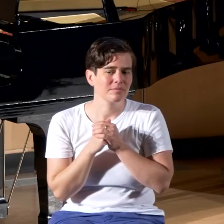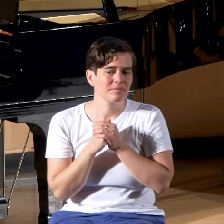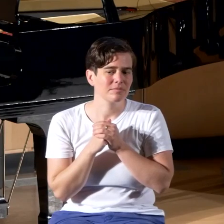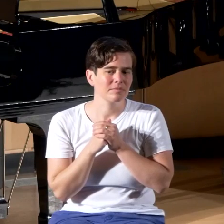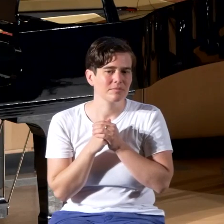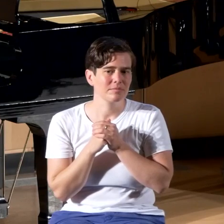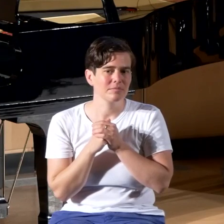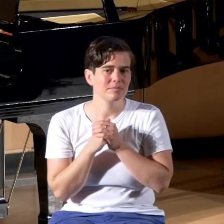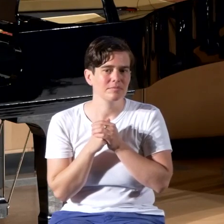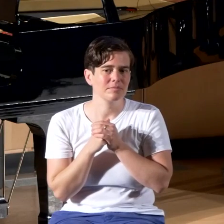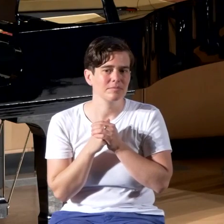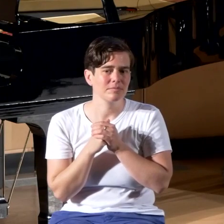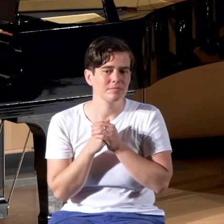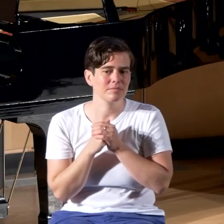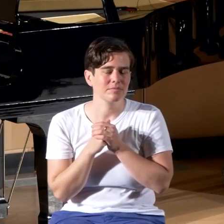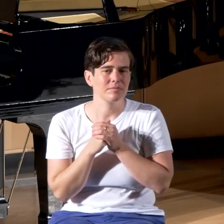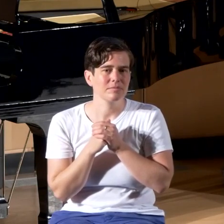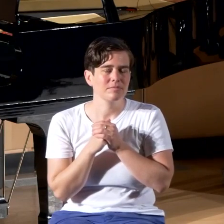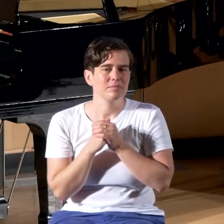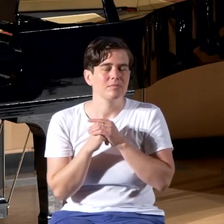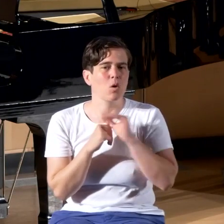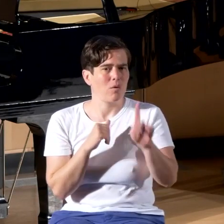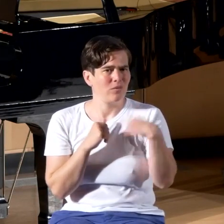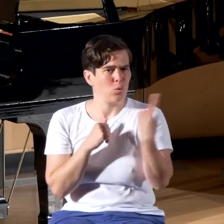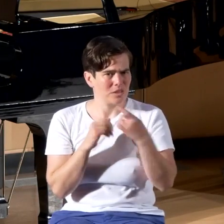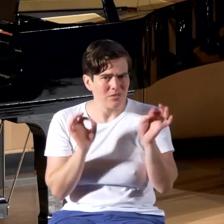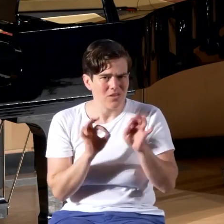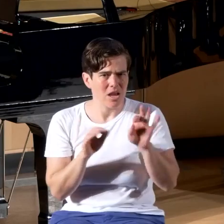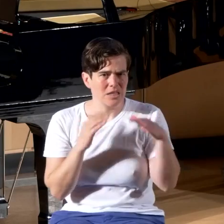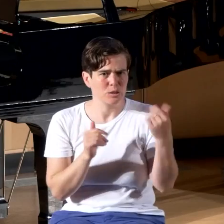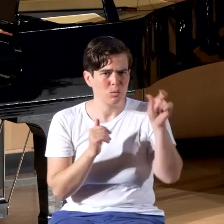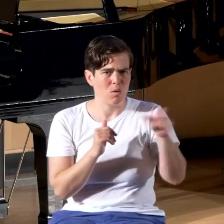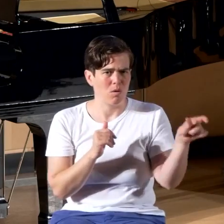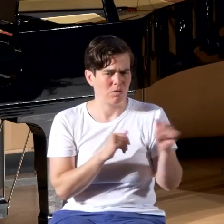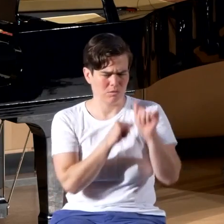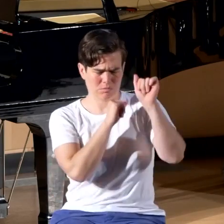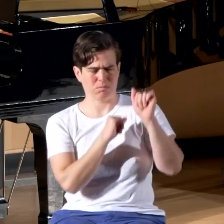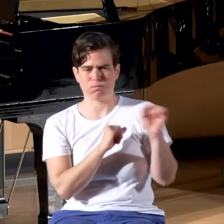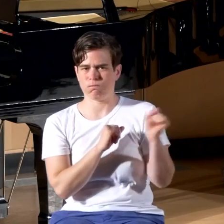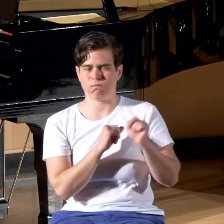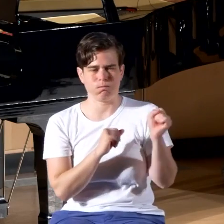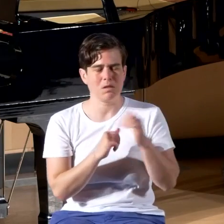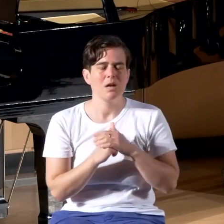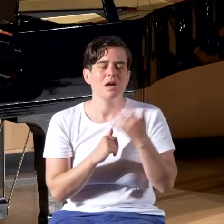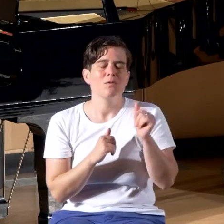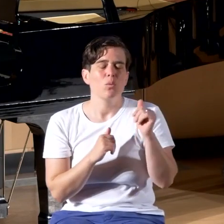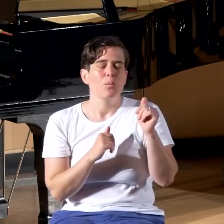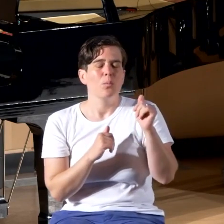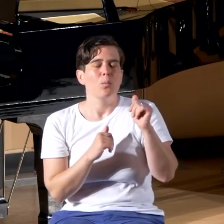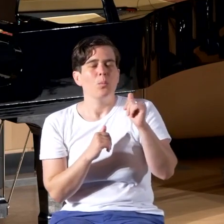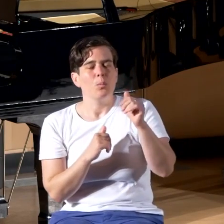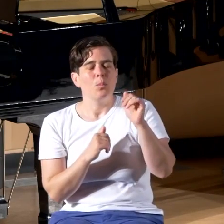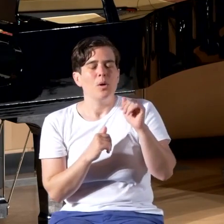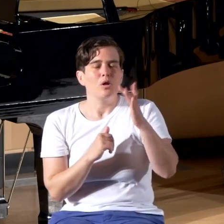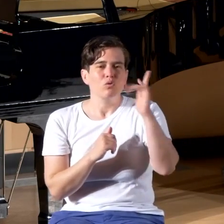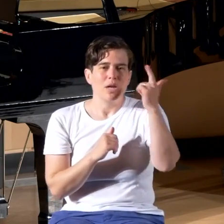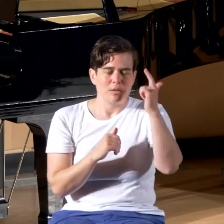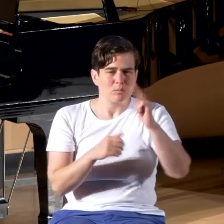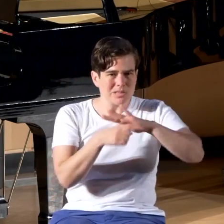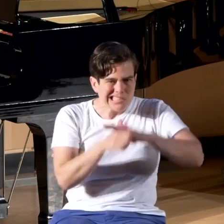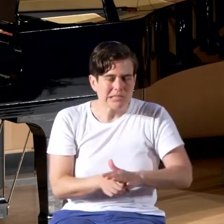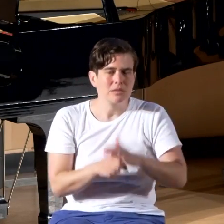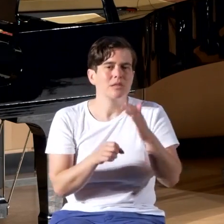Und sie ist in höchstem Maße gefährlich für uns alle. Denn Homophobie, Rassismus und Sexismus befeuern seit